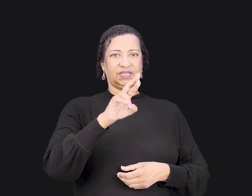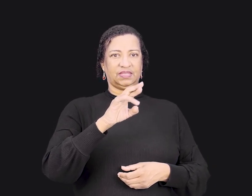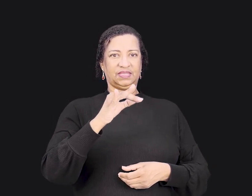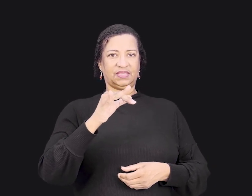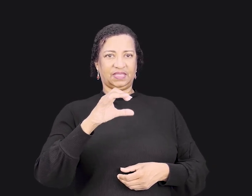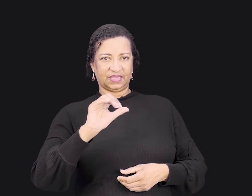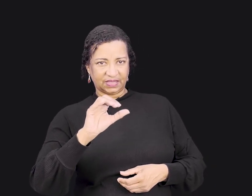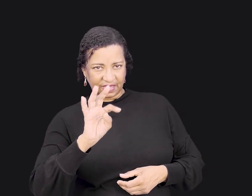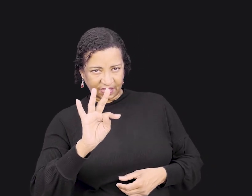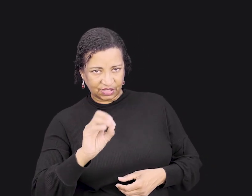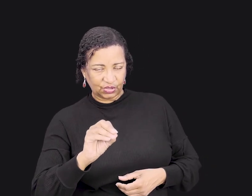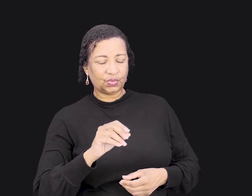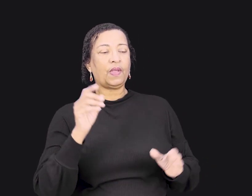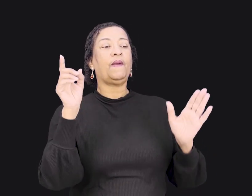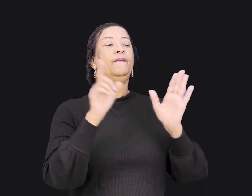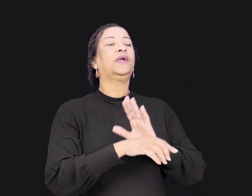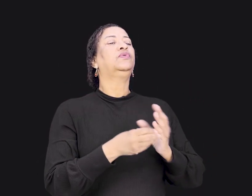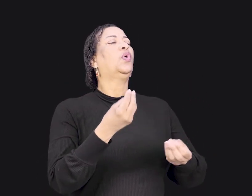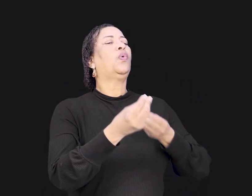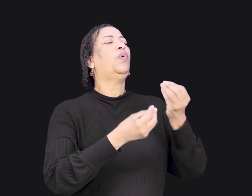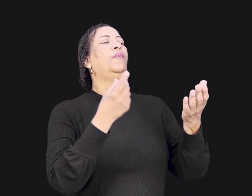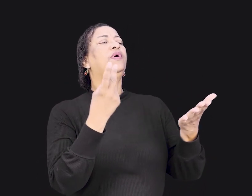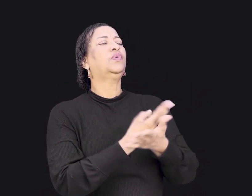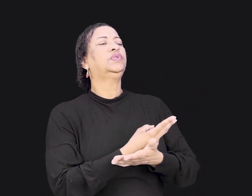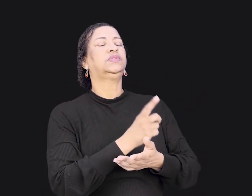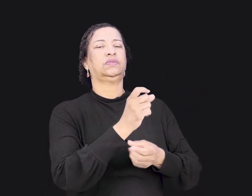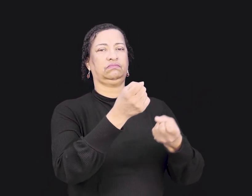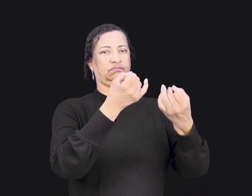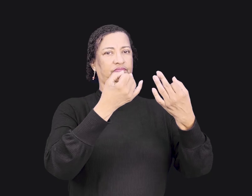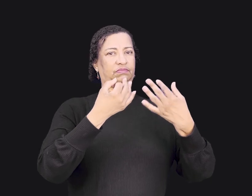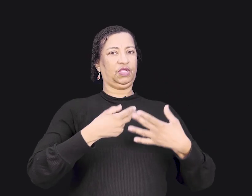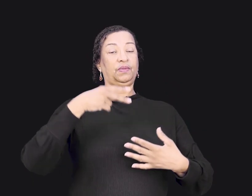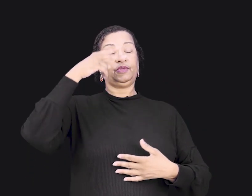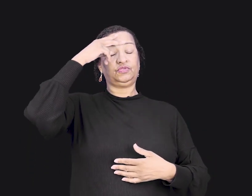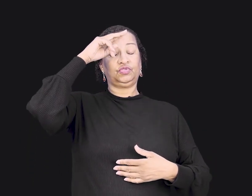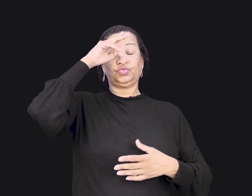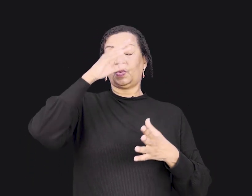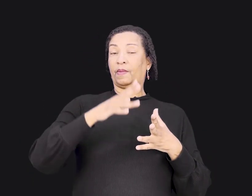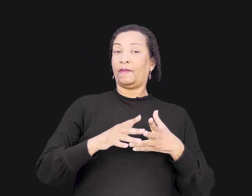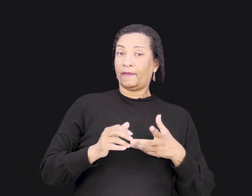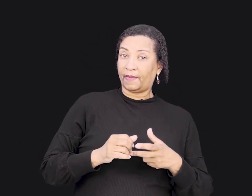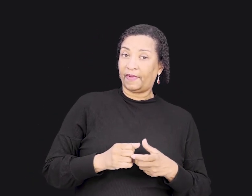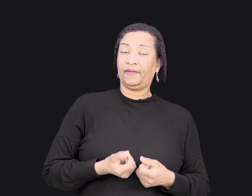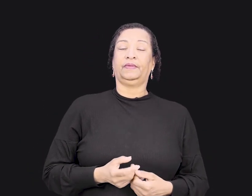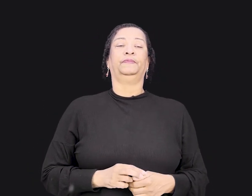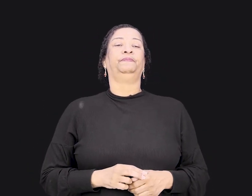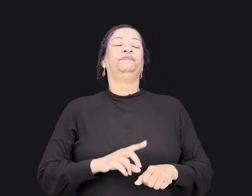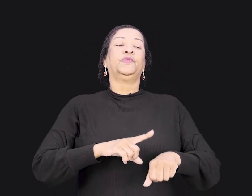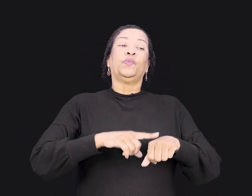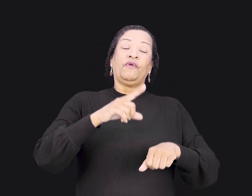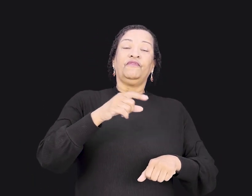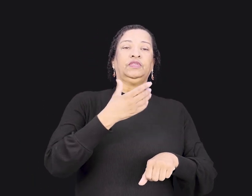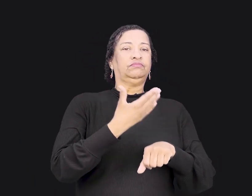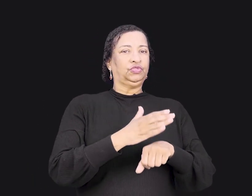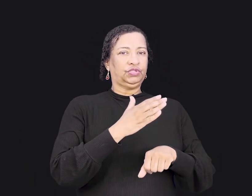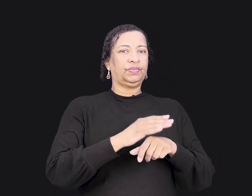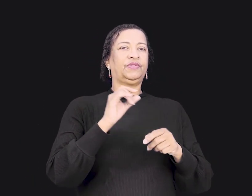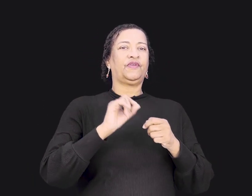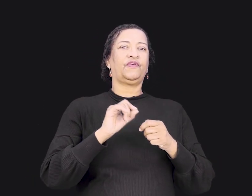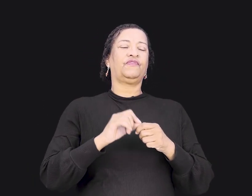como foi que aquilo aconteceu, ele me contou histórias incríveis como esta. Uma vez, o seu treinador o fez entrar numa